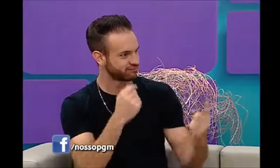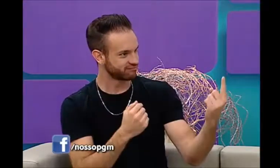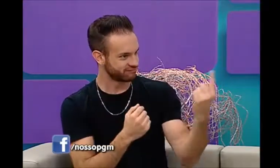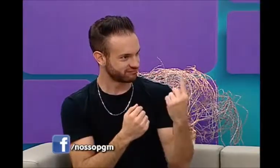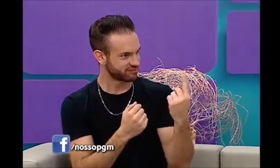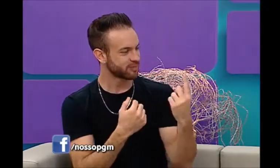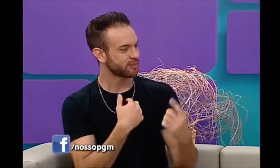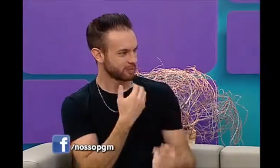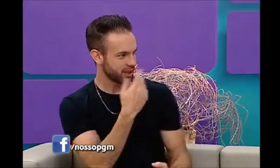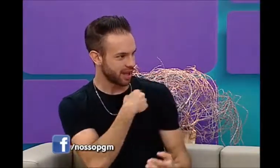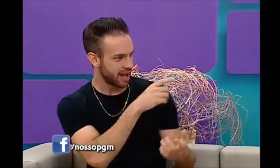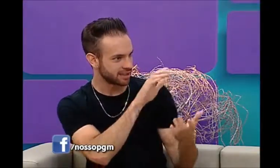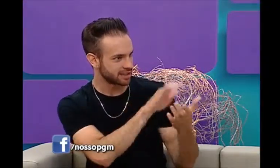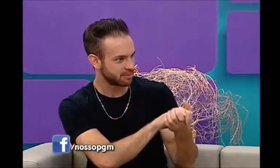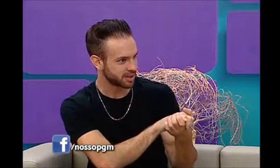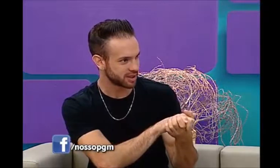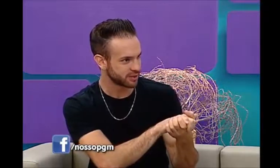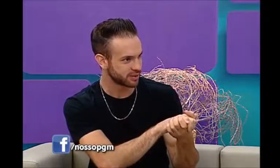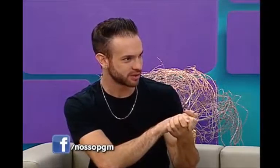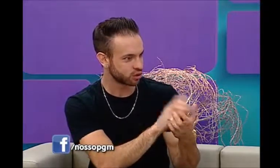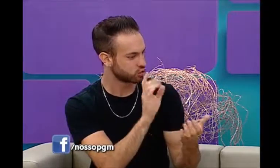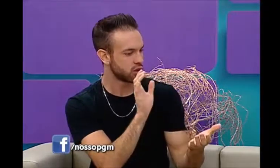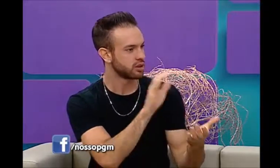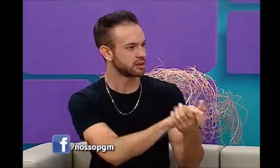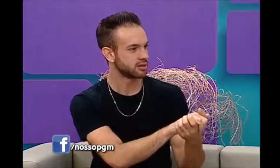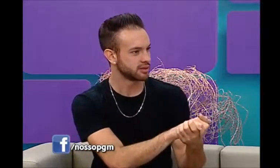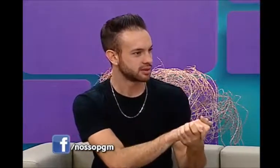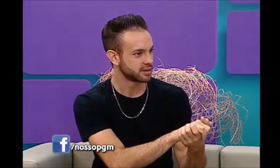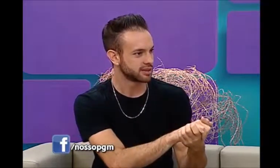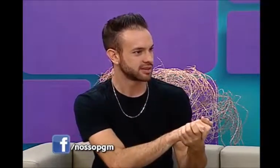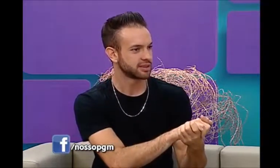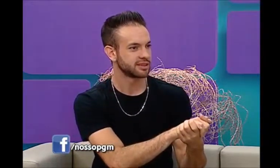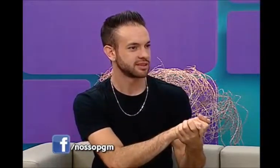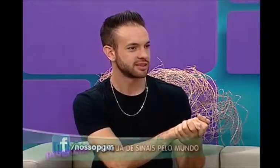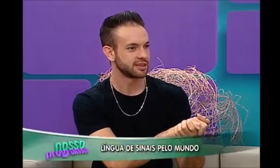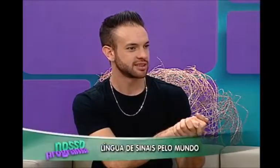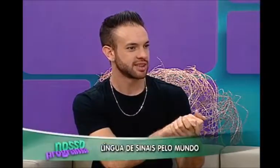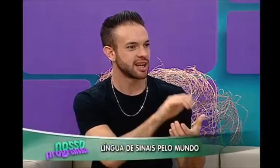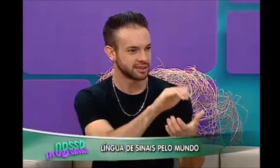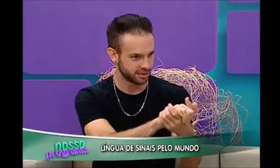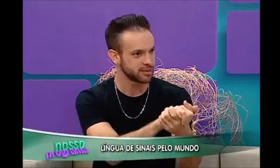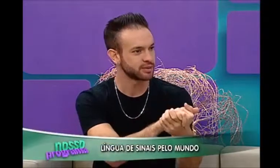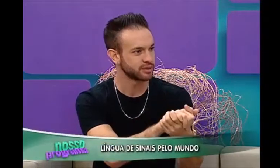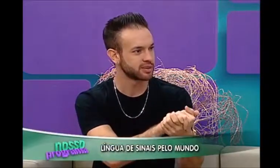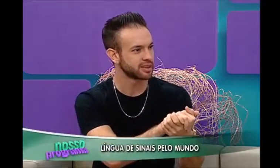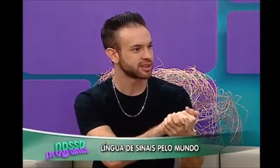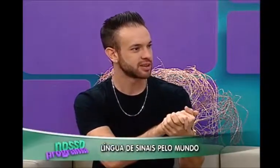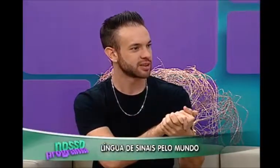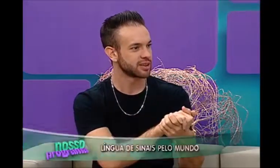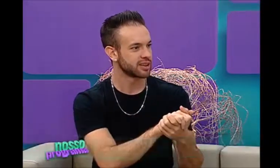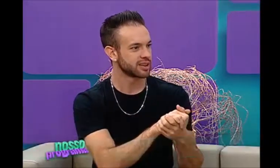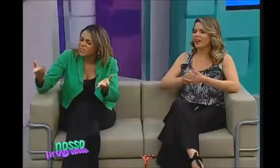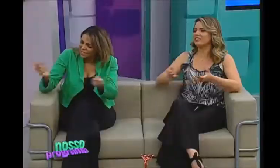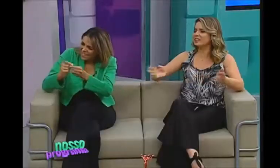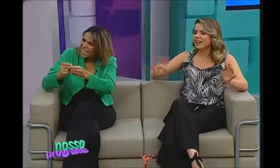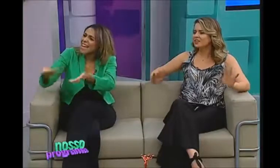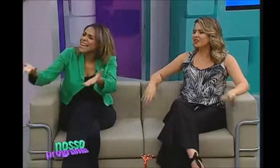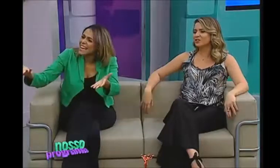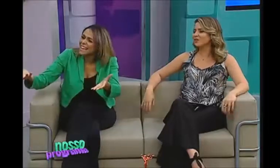Por exemplo, o homem chega, né, e fala assim, casamento, é só isso. Casamento? Cadê o romantismo? É Faz verdade, aí. Helder, não